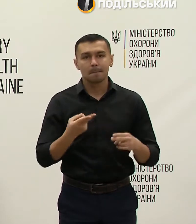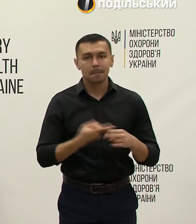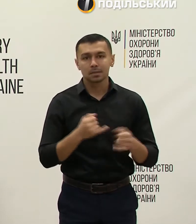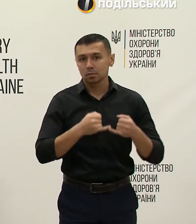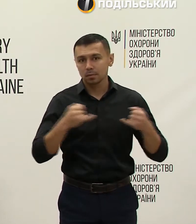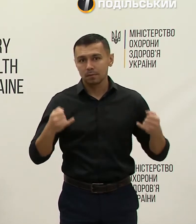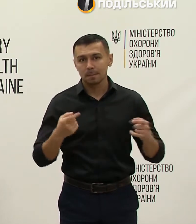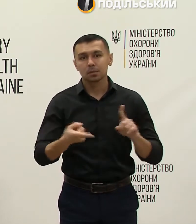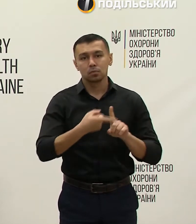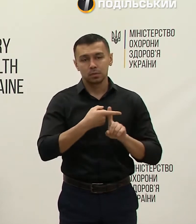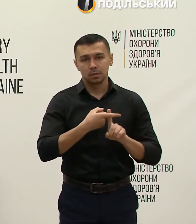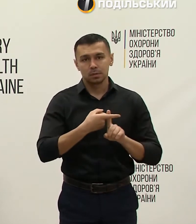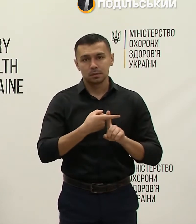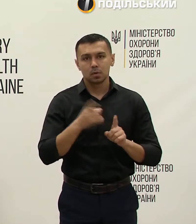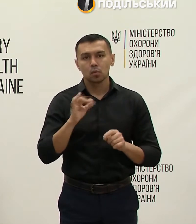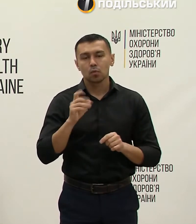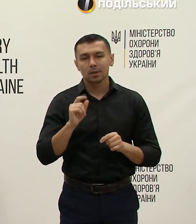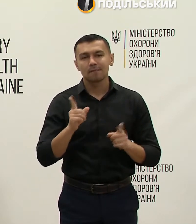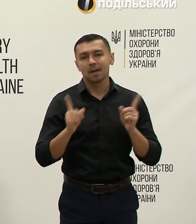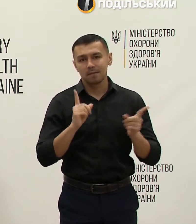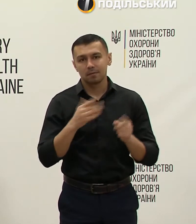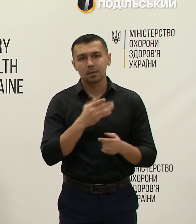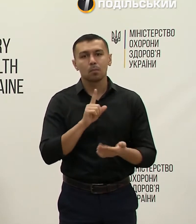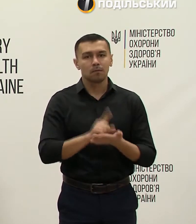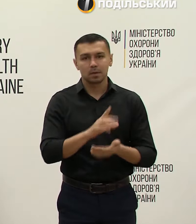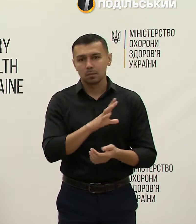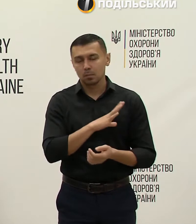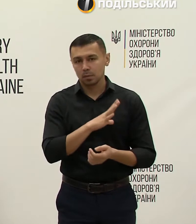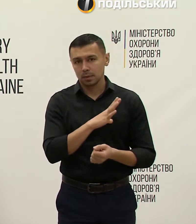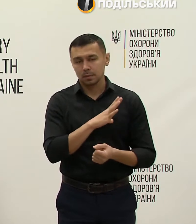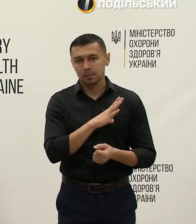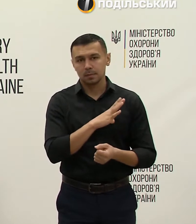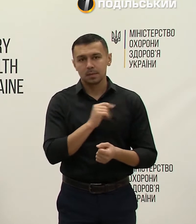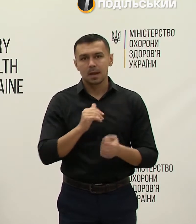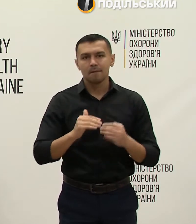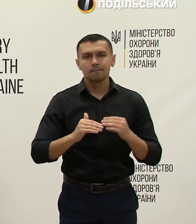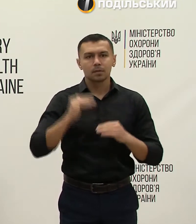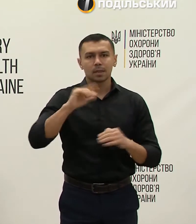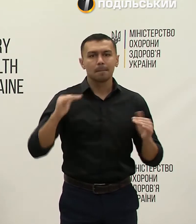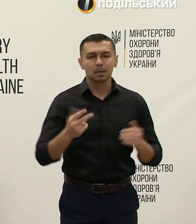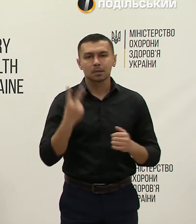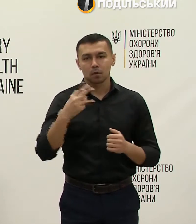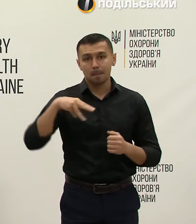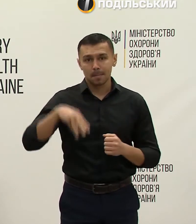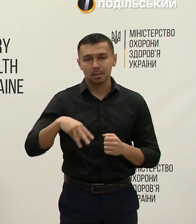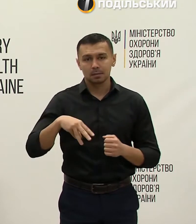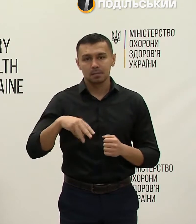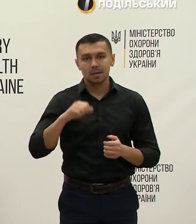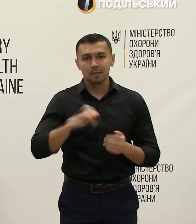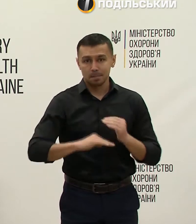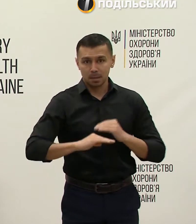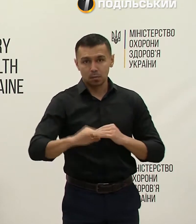бездротове підключення, тобто роутери Wi-Fi, вони повинні бути на висоті не менше 2 метрів від